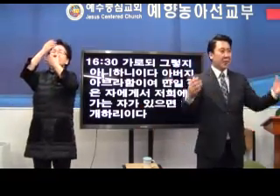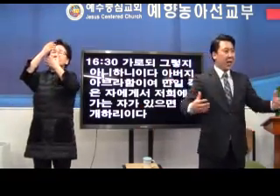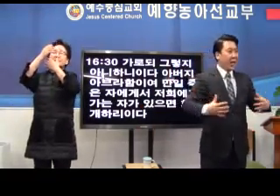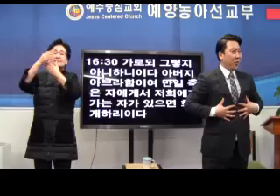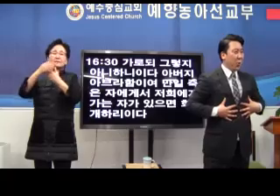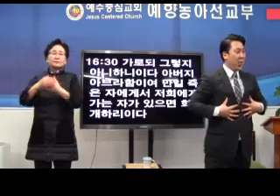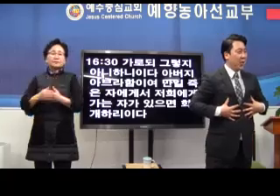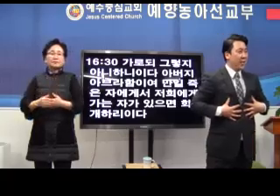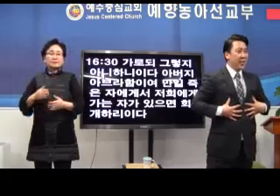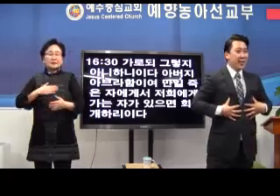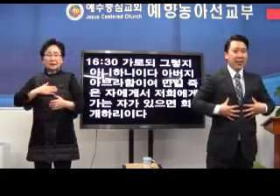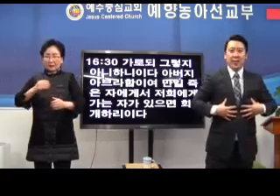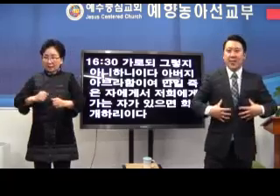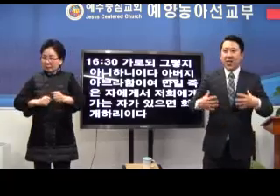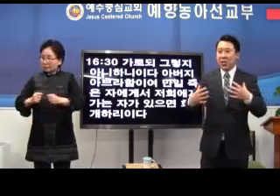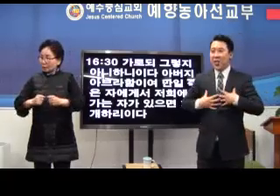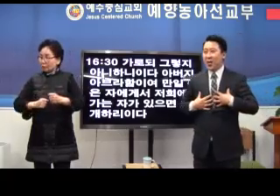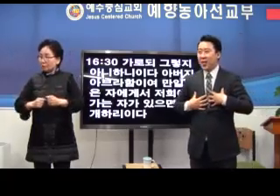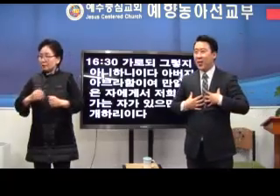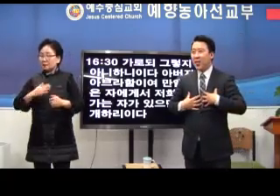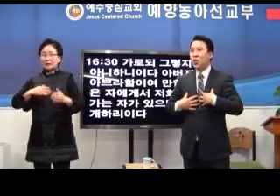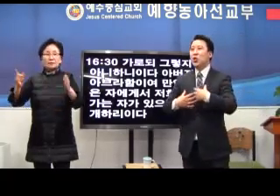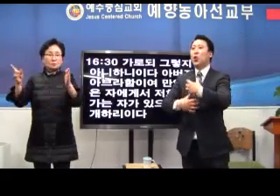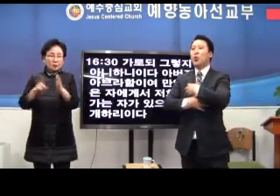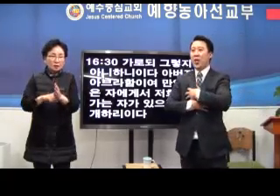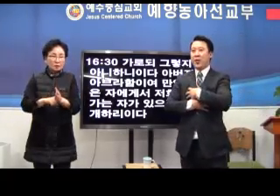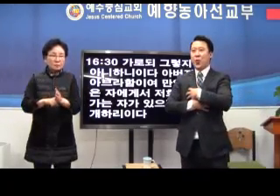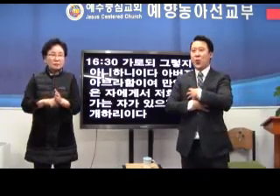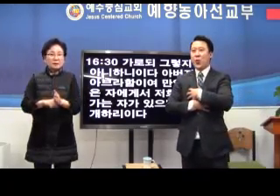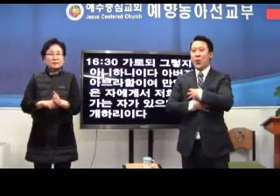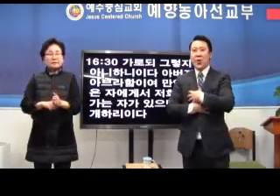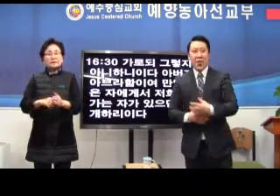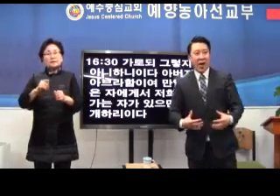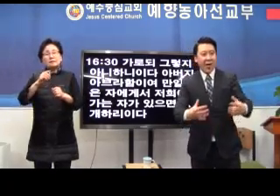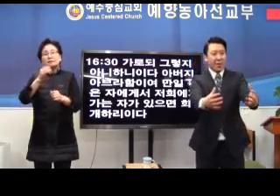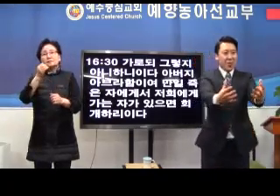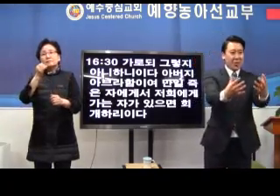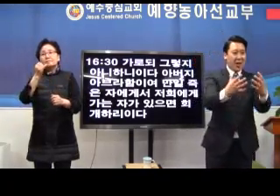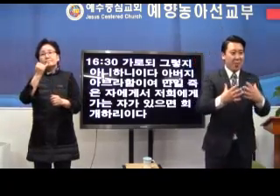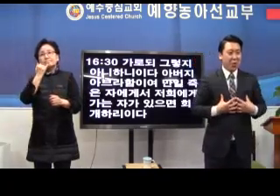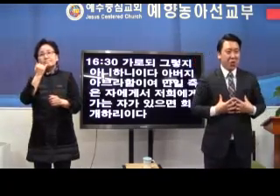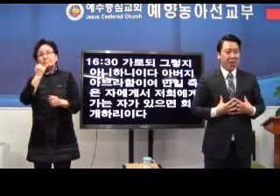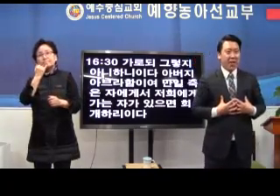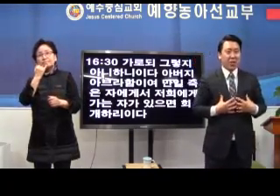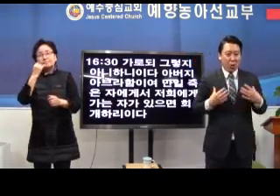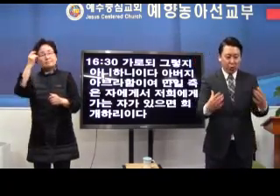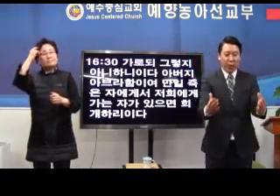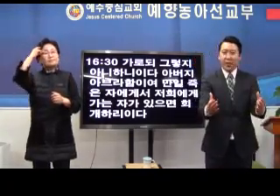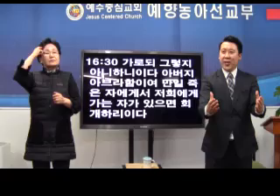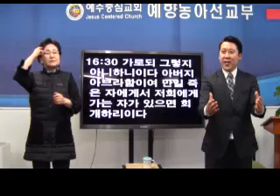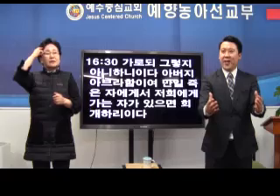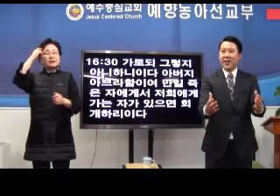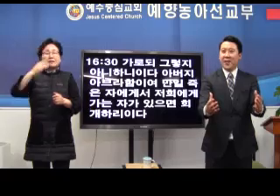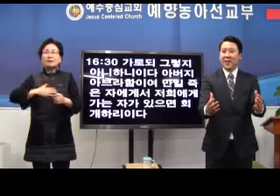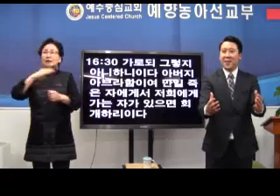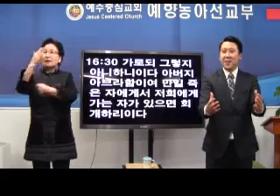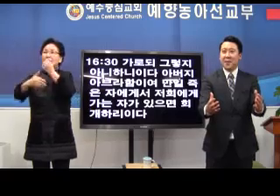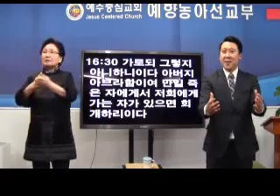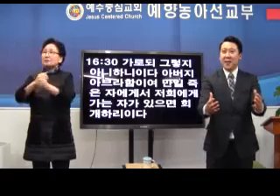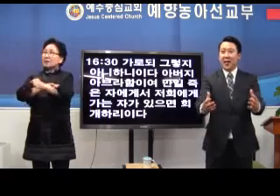자기 행동이, 자기 신앙이 의로운 줄 알고 내가 하나님 이렇게 잘 믿었으니까 나는 천국 갈 거야. 나는